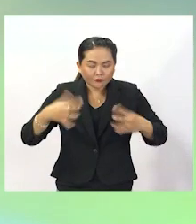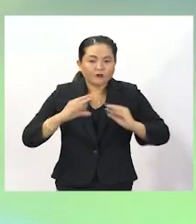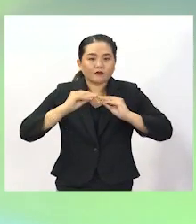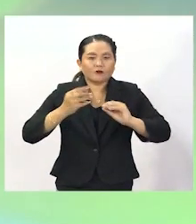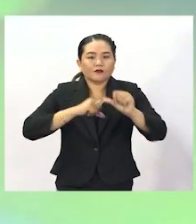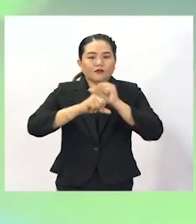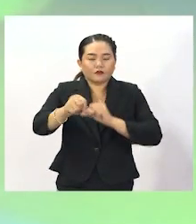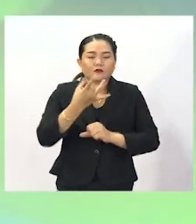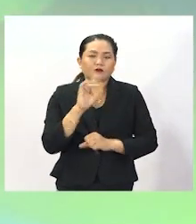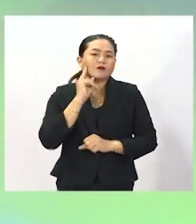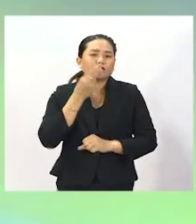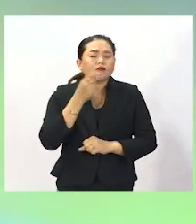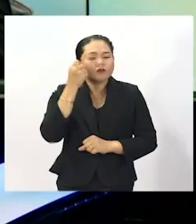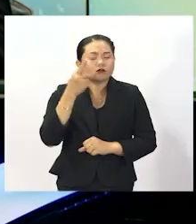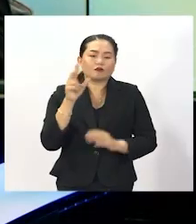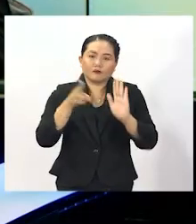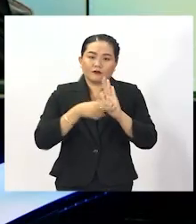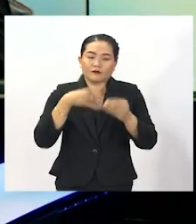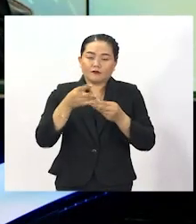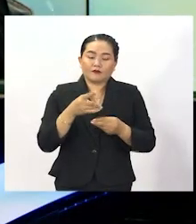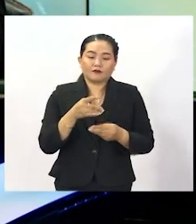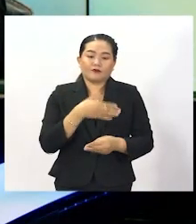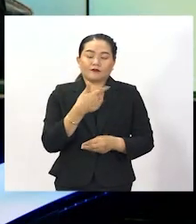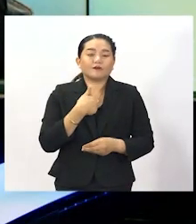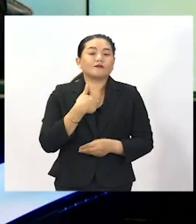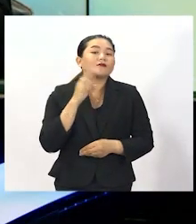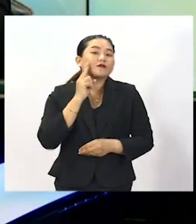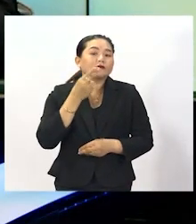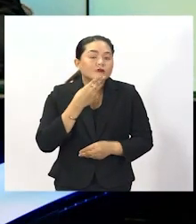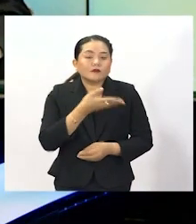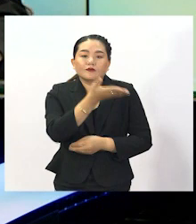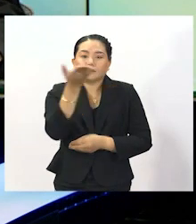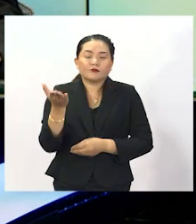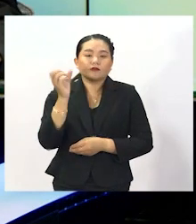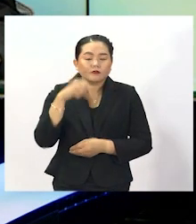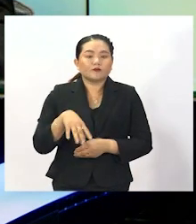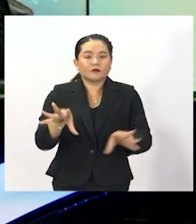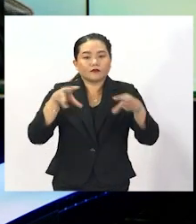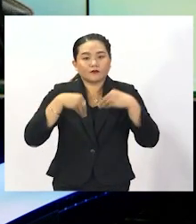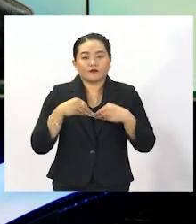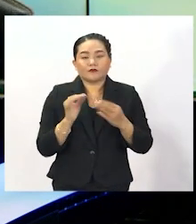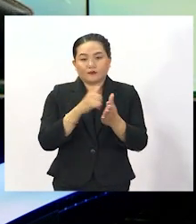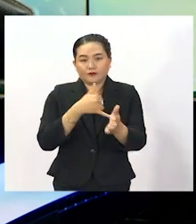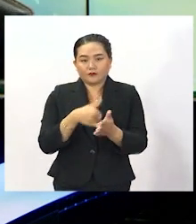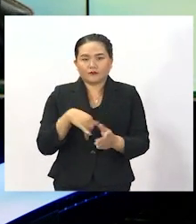គាត់វាយល ់បាទ ចិត្តពួកគាត់ហ្នឹងណា បាទ អ្វីដែលគាត់អាចងាយយល់ងាយចាប់បានអញ្ចឹងណា បាទ